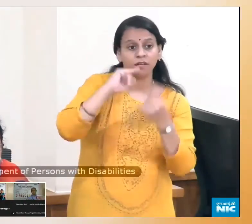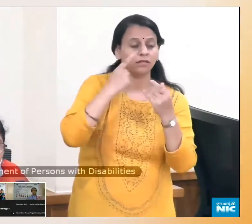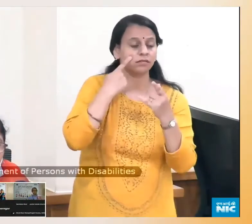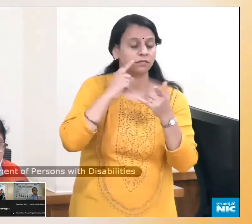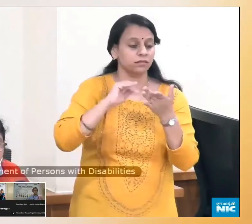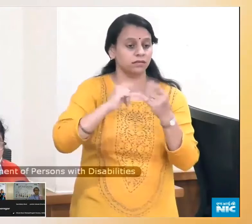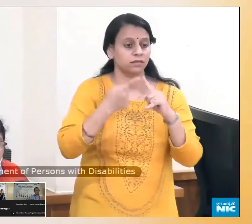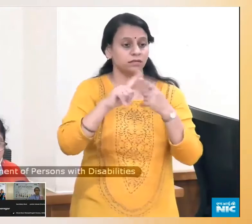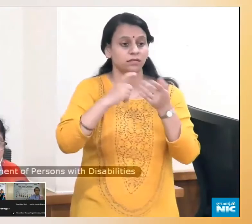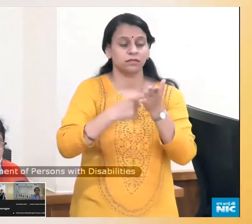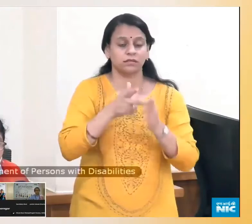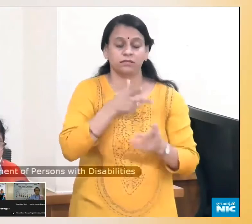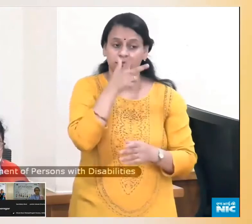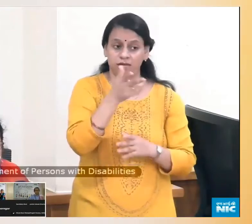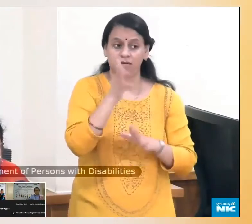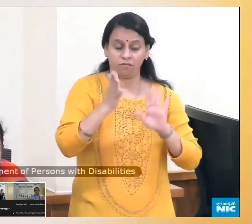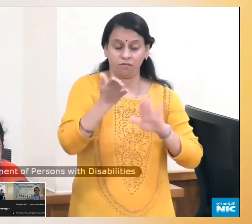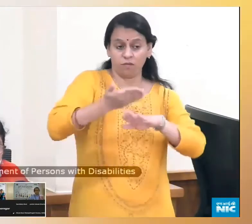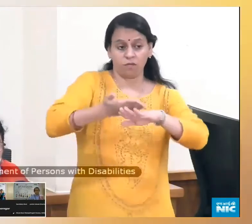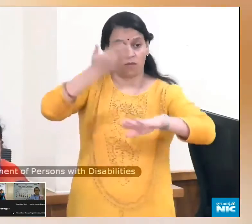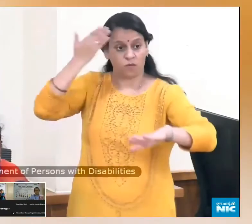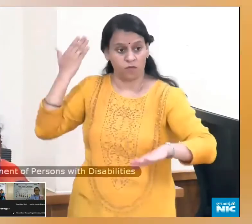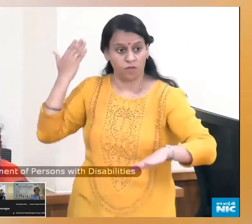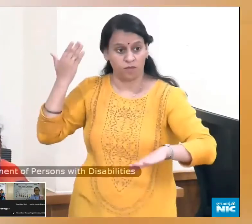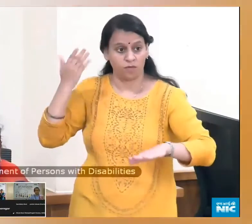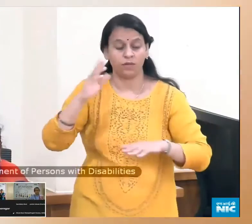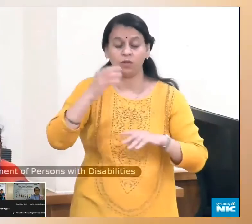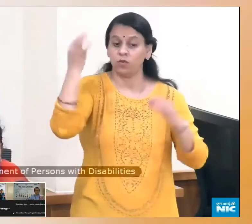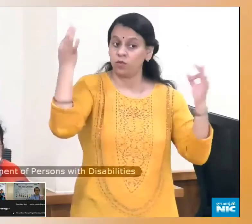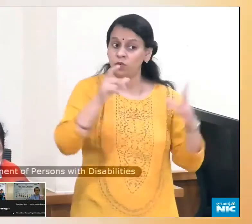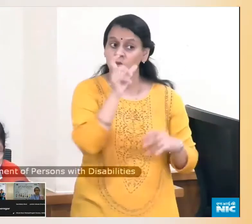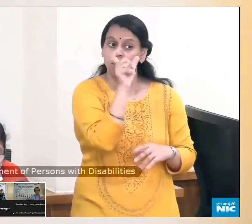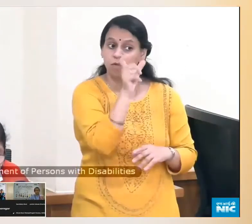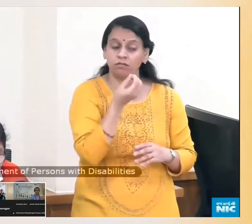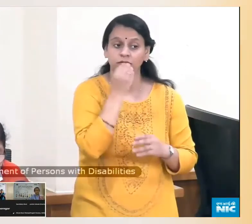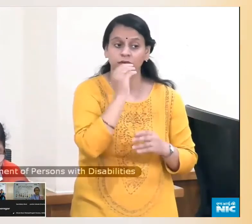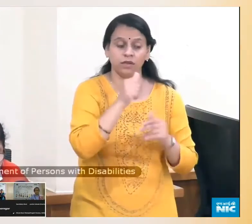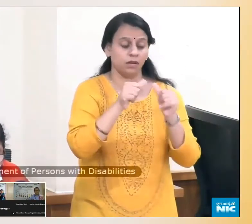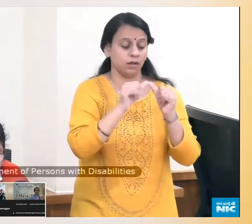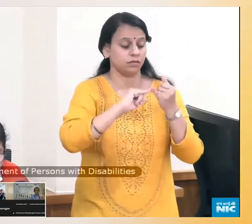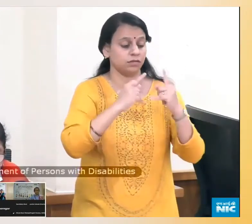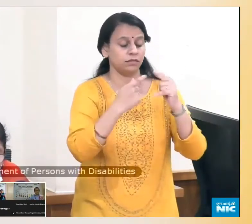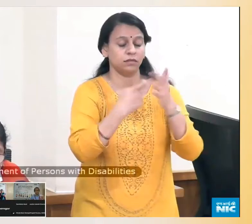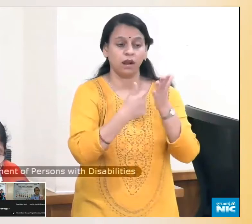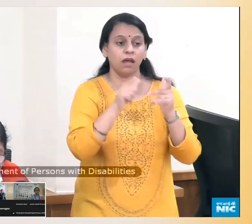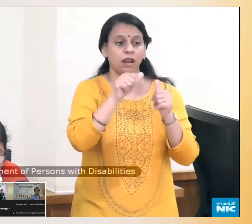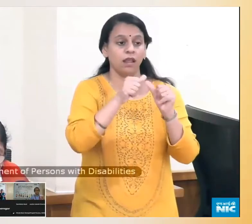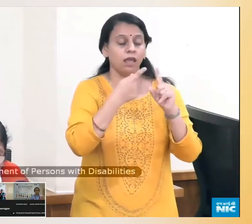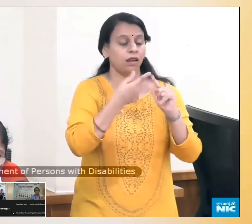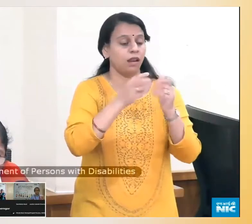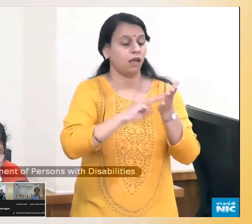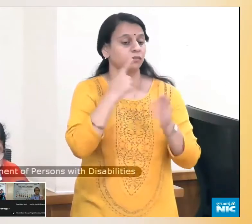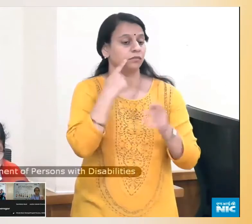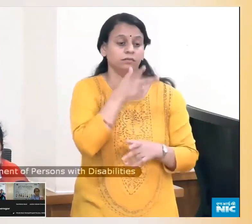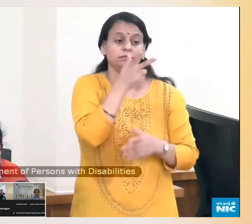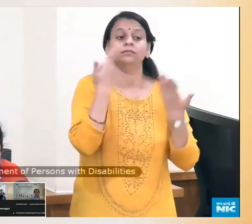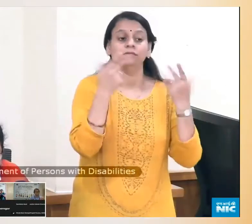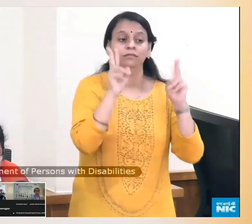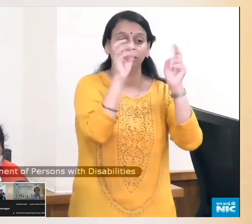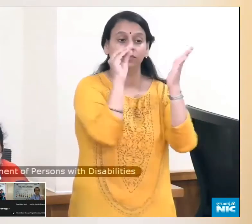बोलते थे, माननीय प्रधानमंत्री जी ने उसको अष्टलक्ष्मी बोले। तो अष्टलक्ष्मी की